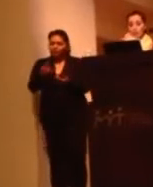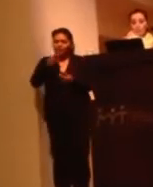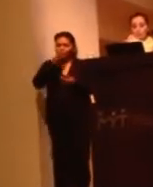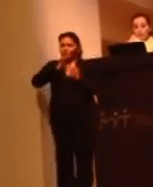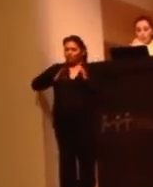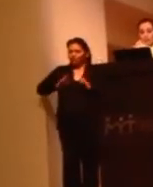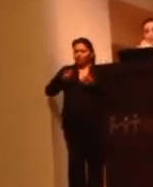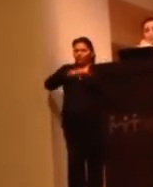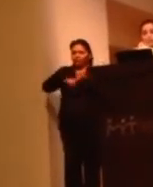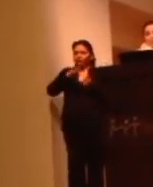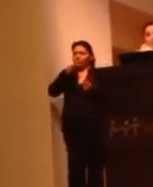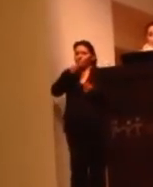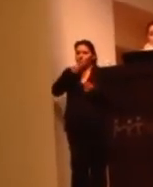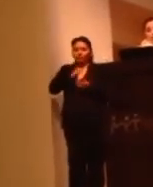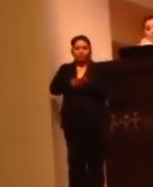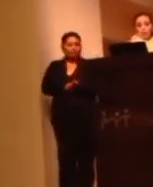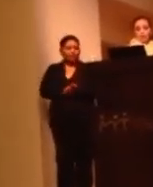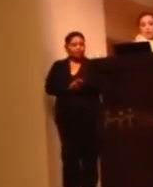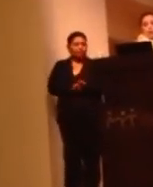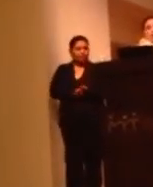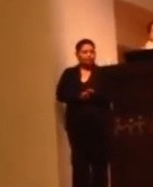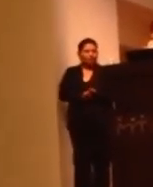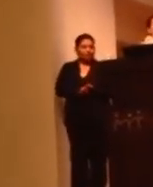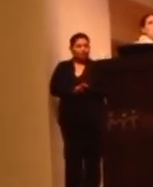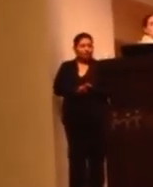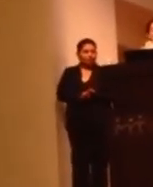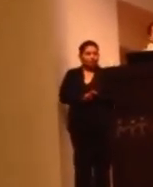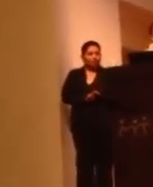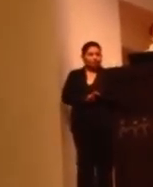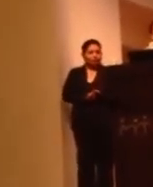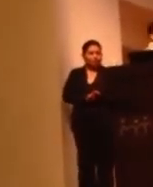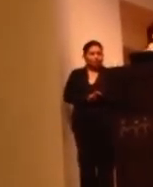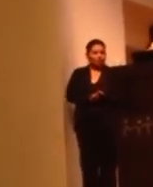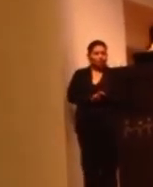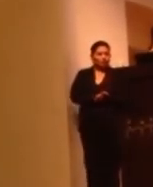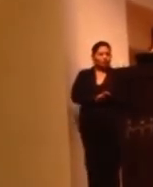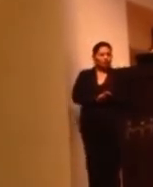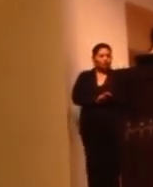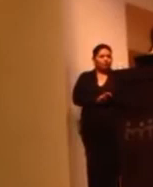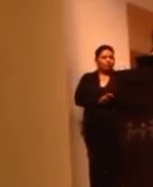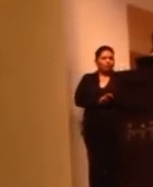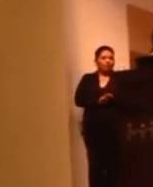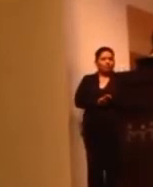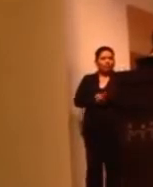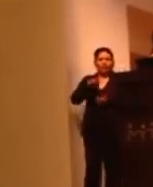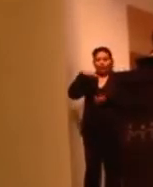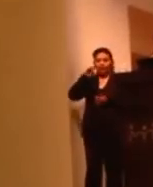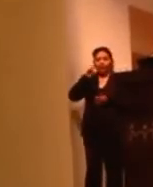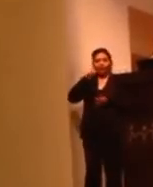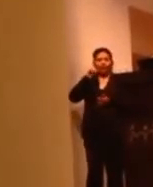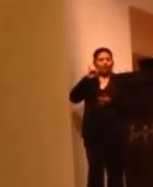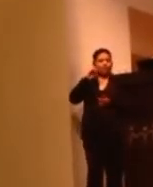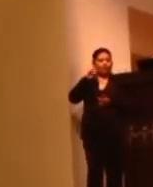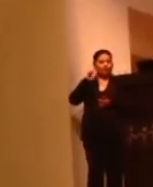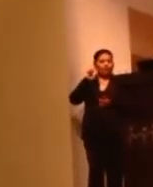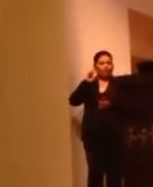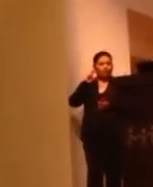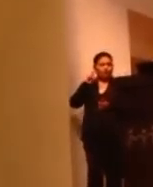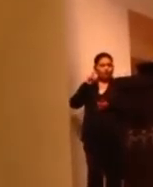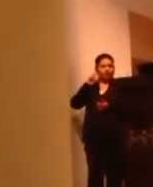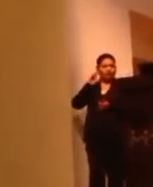Y vamos a ver, el metilfenidato lo podemos conocer como Ritalina